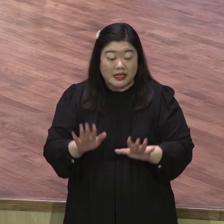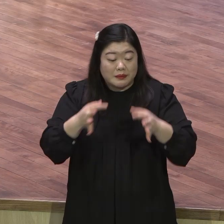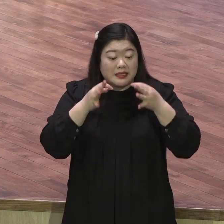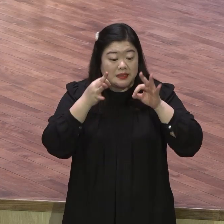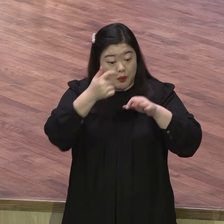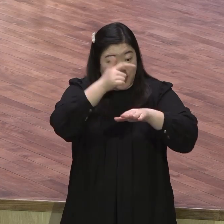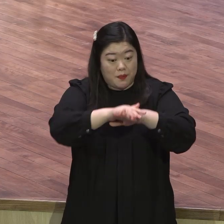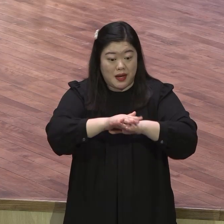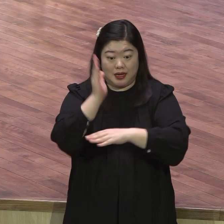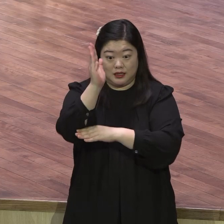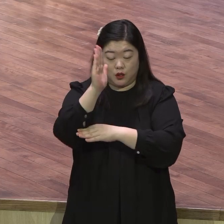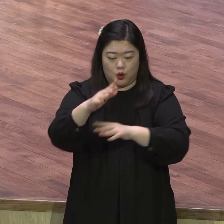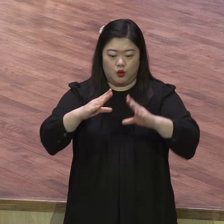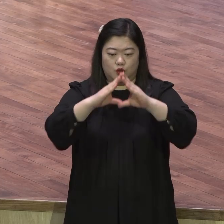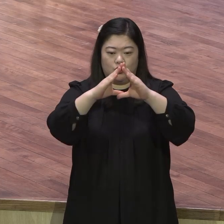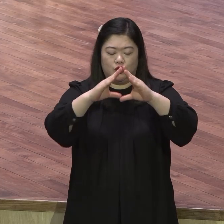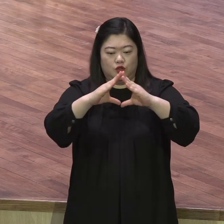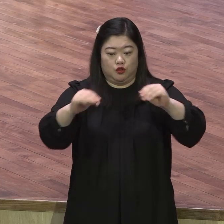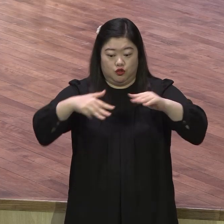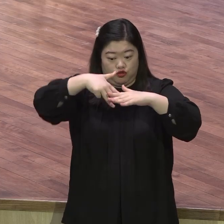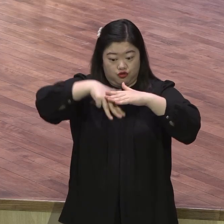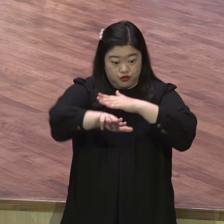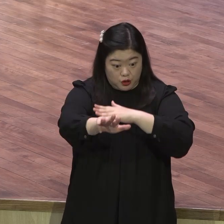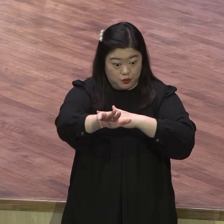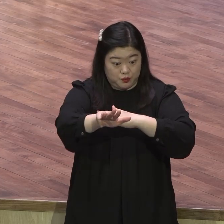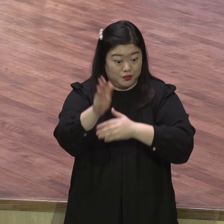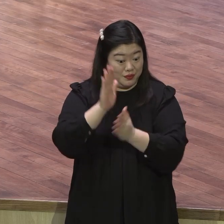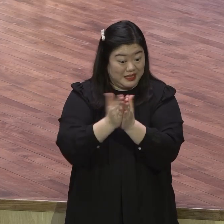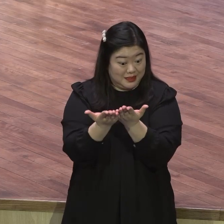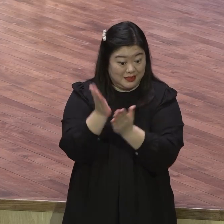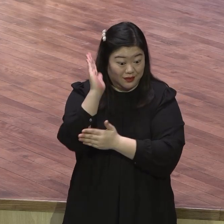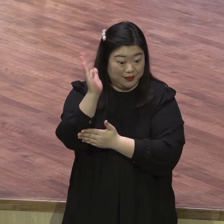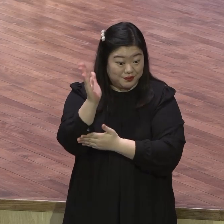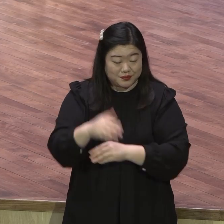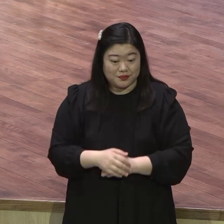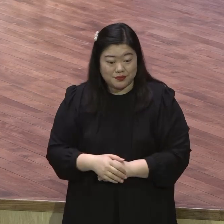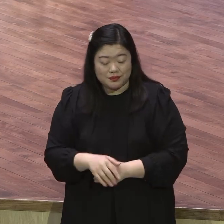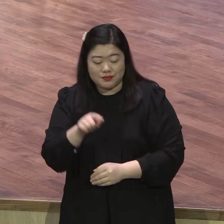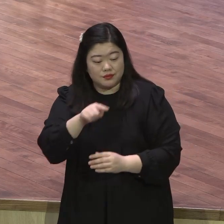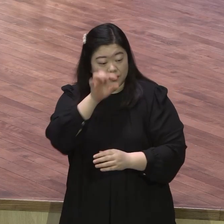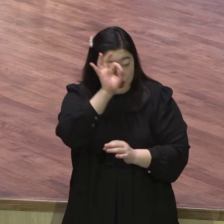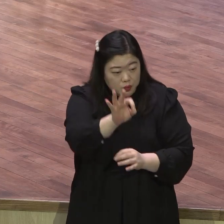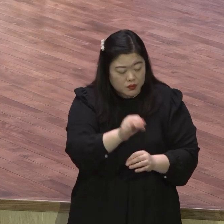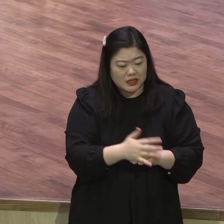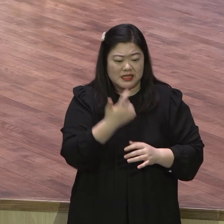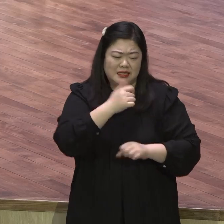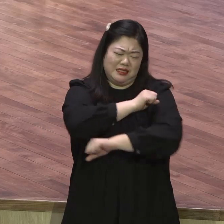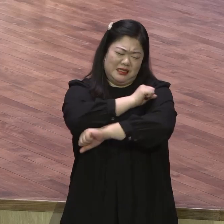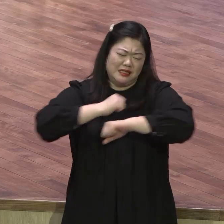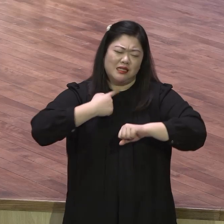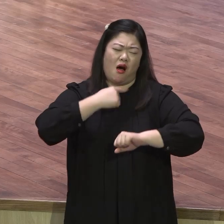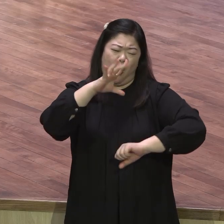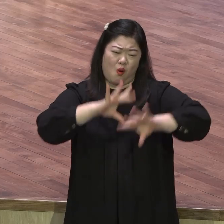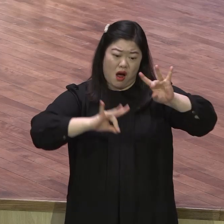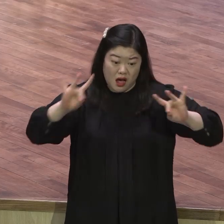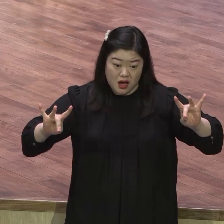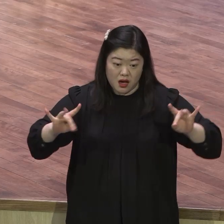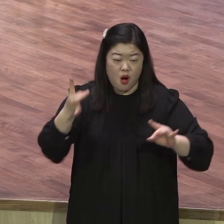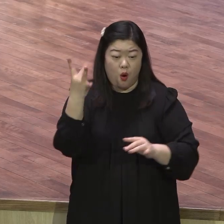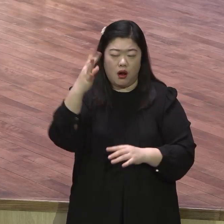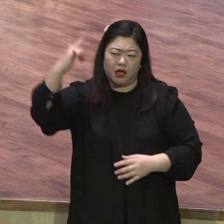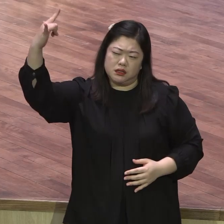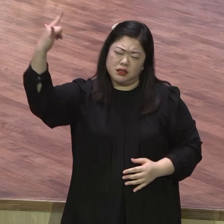있잖아요. 이스라엘 백신들이 뭐 한 게 있냐고요. 가면 어떻게 해요? 구름기둥 낮에는 햇빛이 강하니까